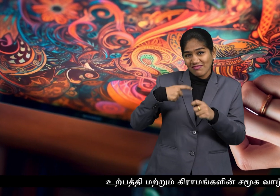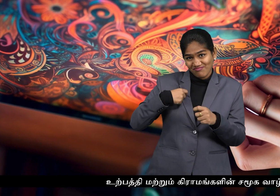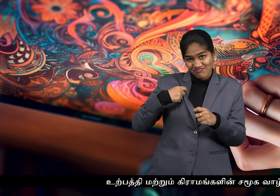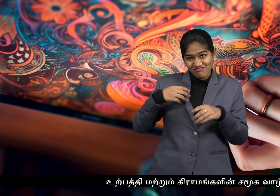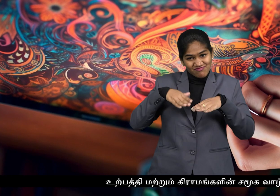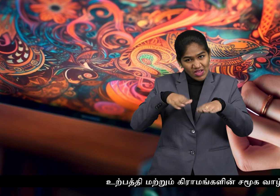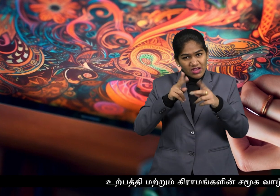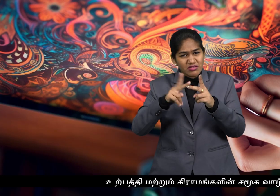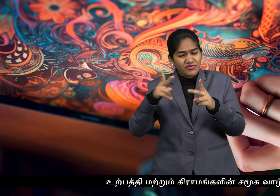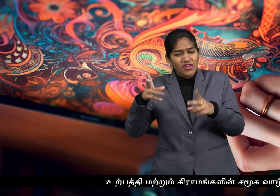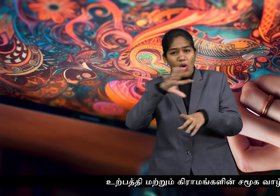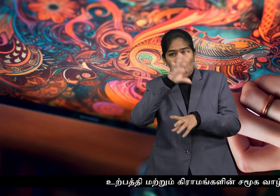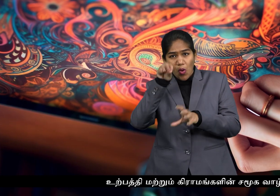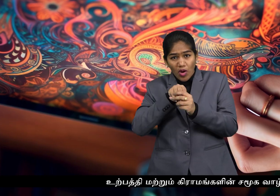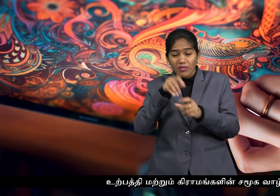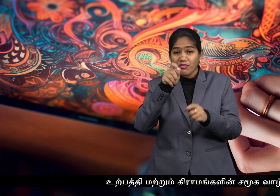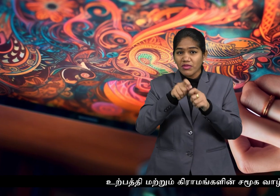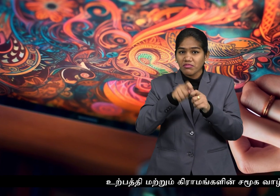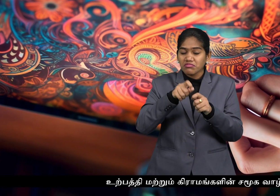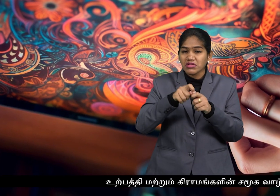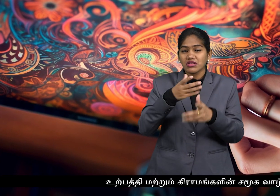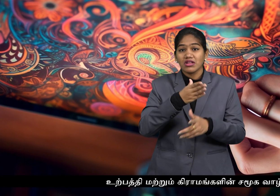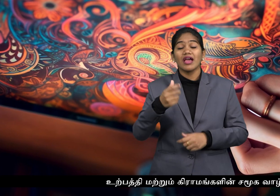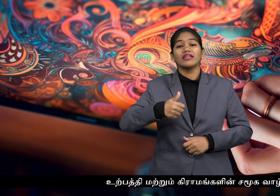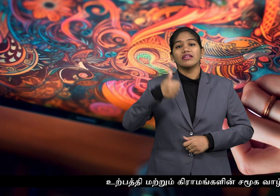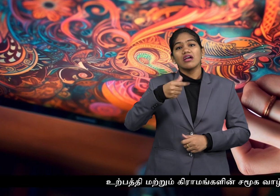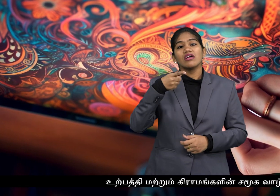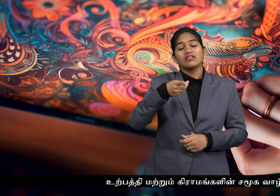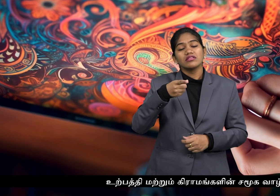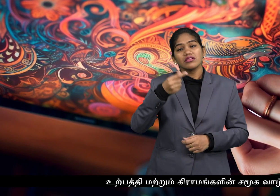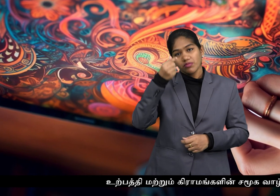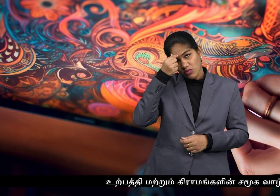மற்றும் கிராமங்களின் சமூக வாழ்க்கை